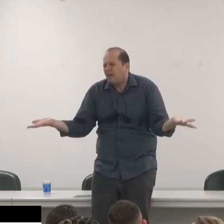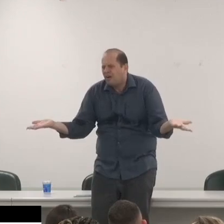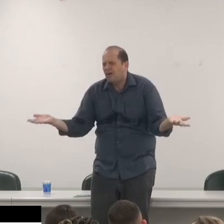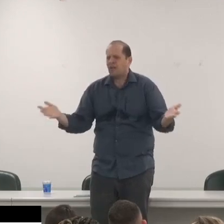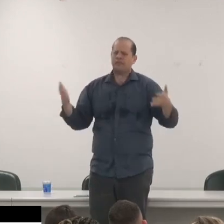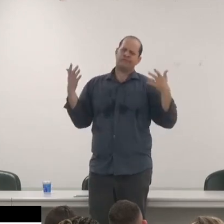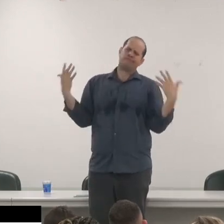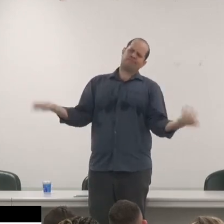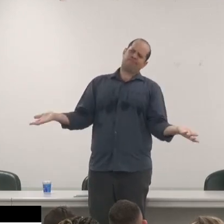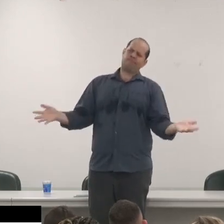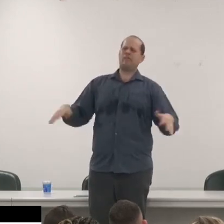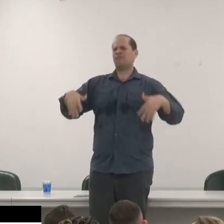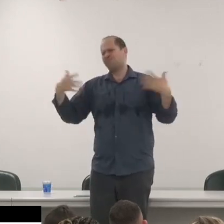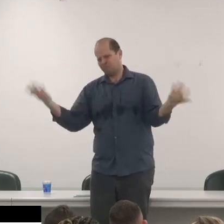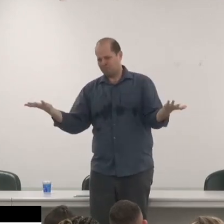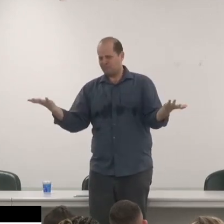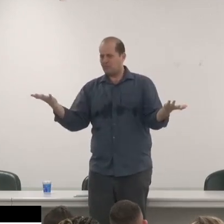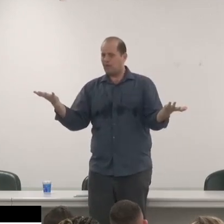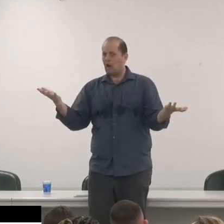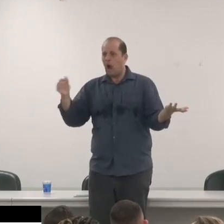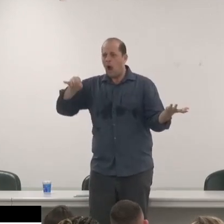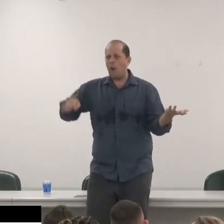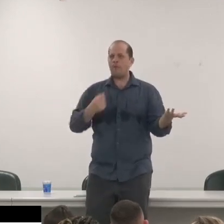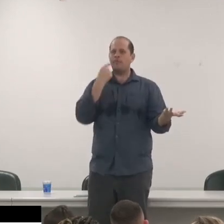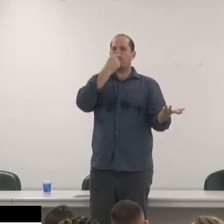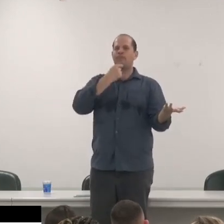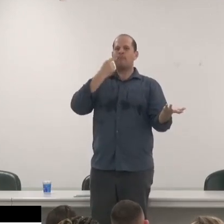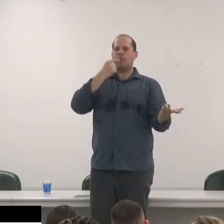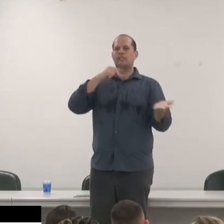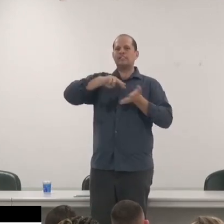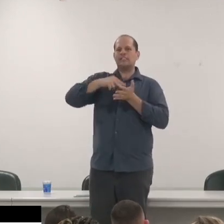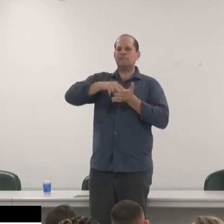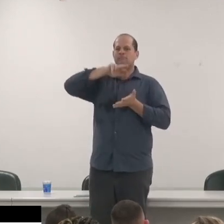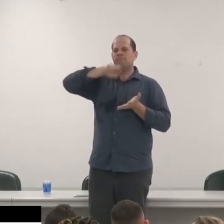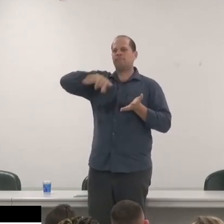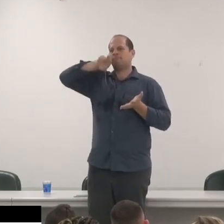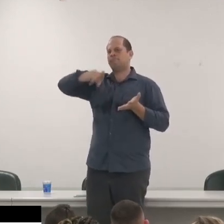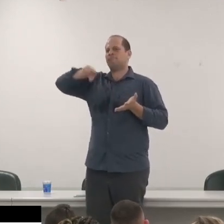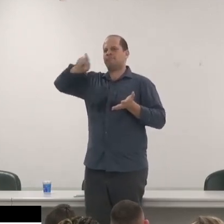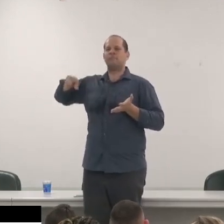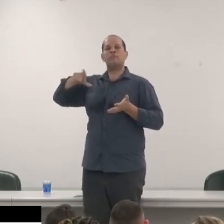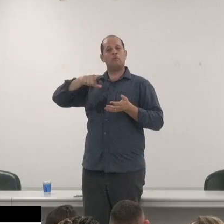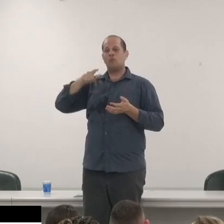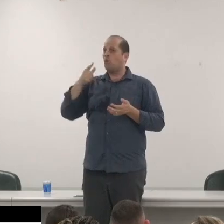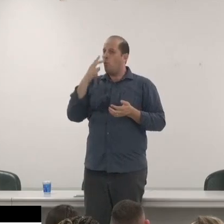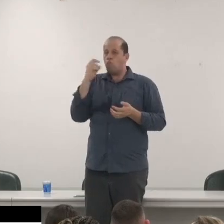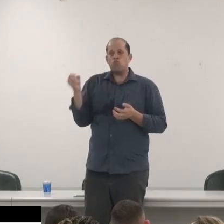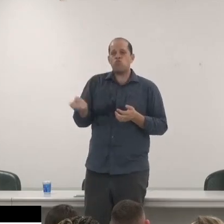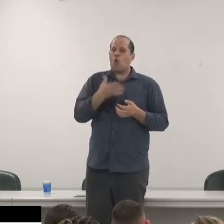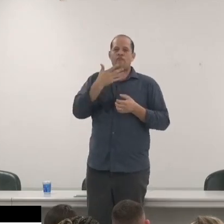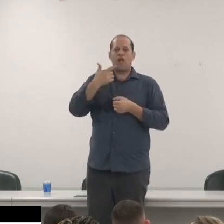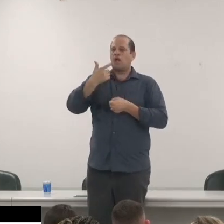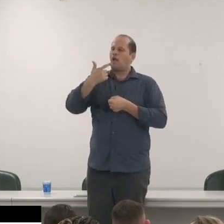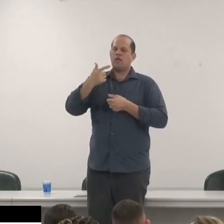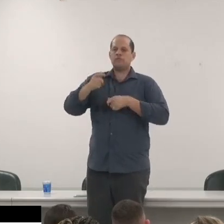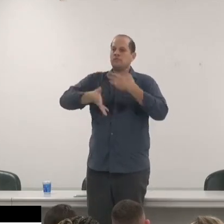Como só isso é mais simples, foi menos importante. Então, não há um sinal manual que marque essa ideia.